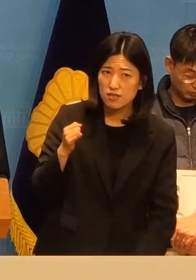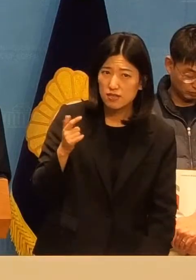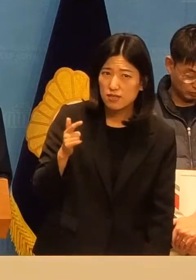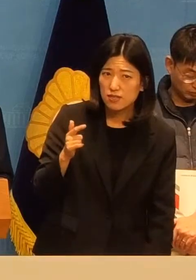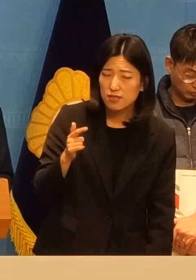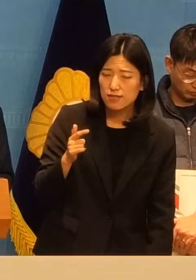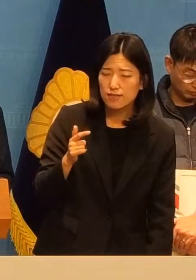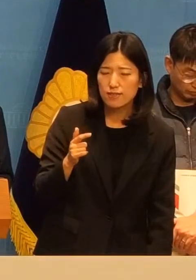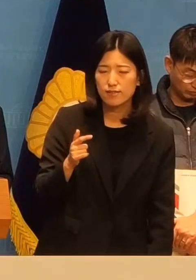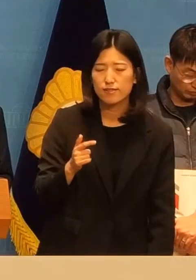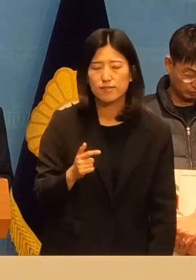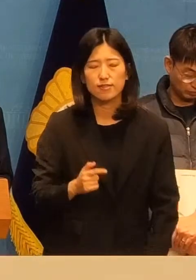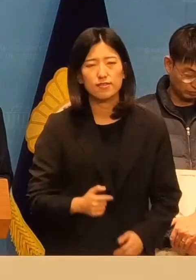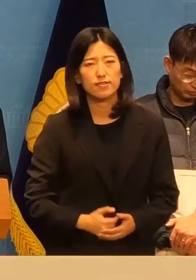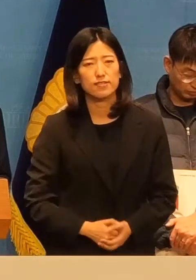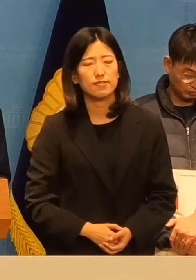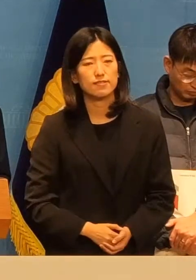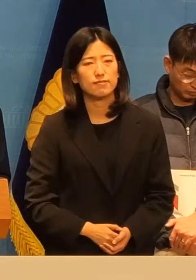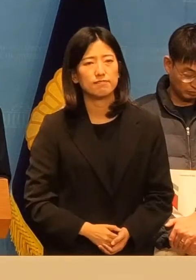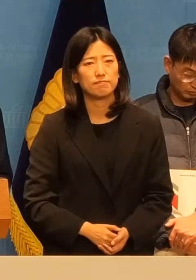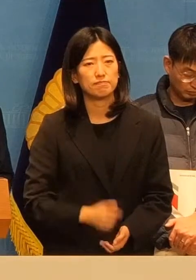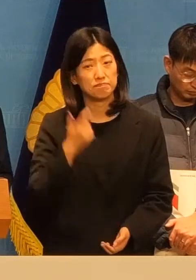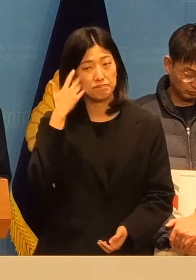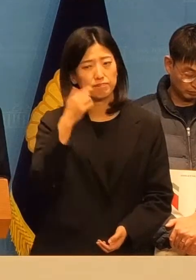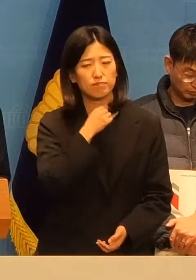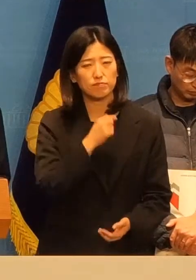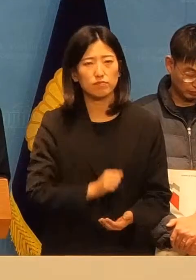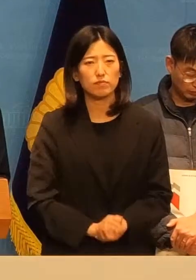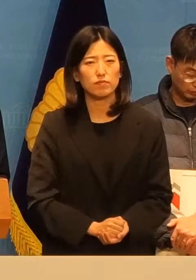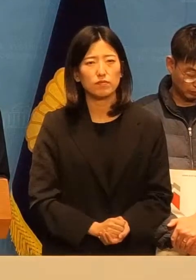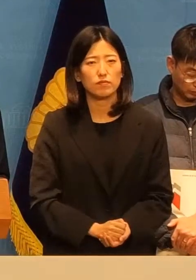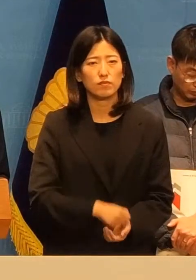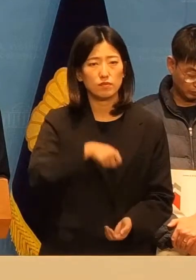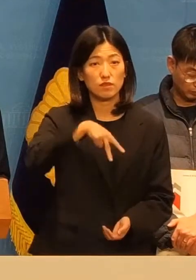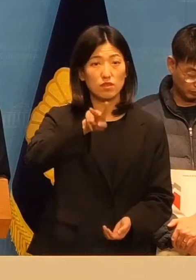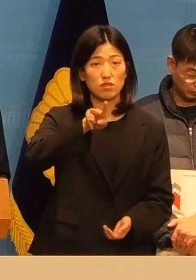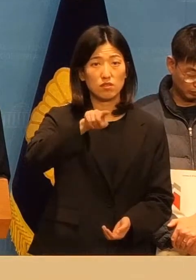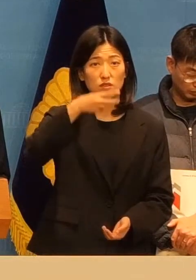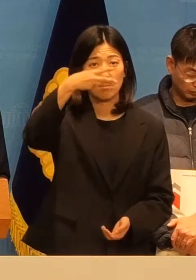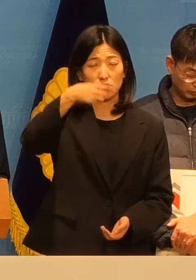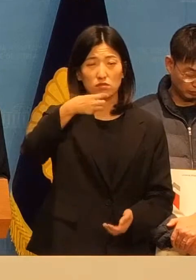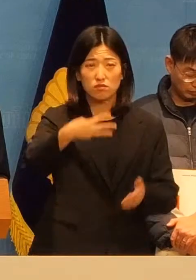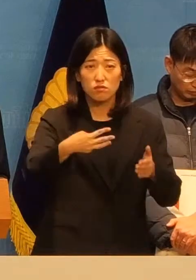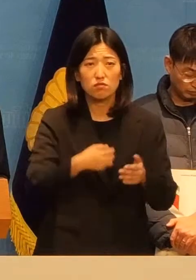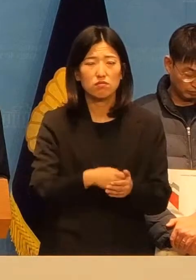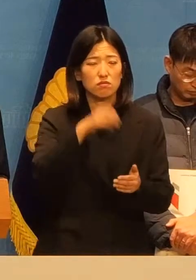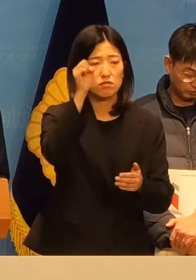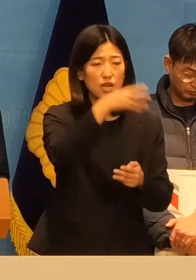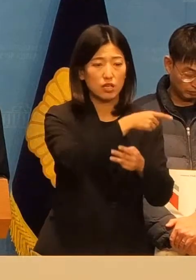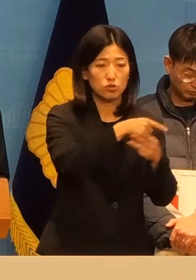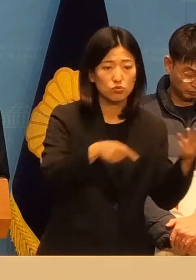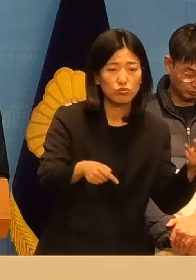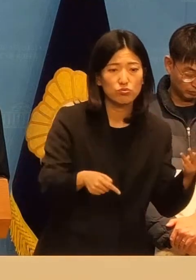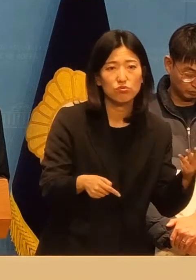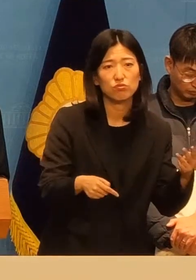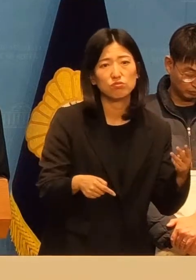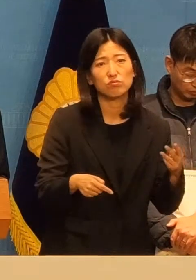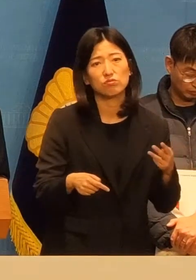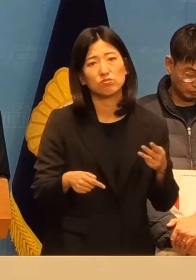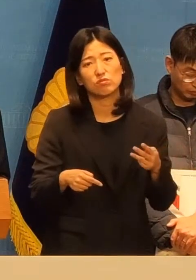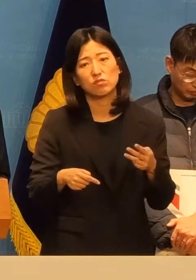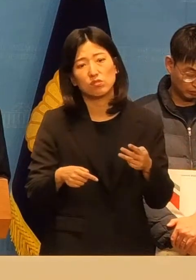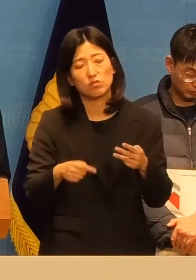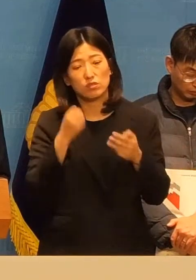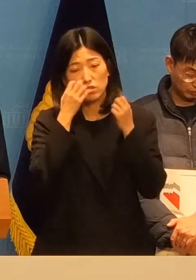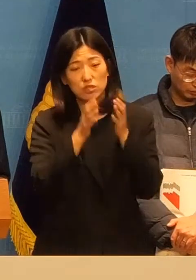셔틀 열차는 성장하는 양주시 인구 늘어난 승객에 비춰봐도 전혀 맞지